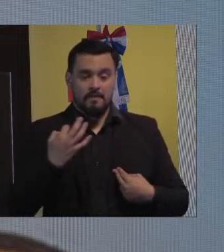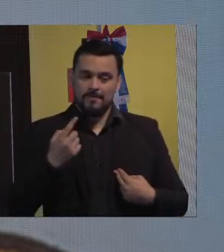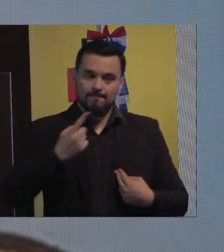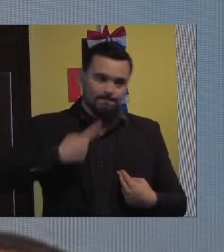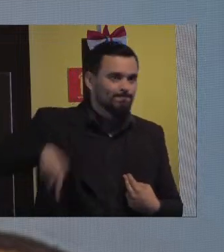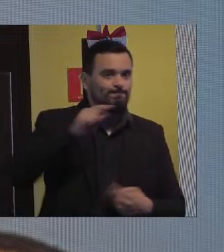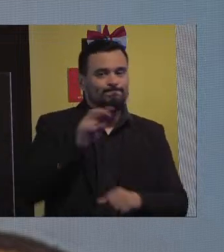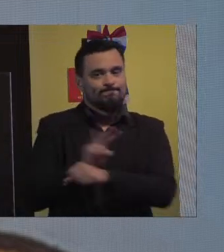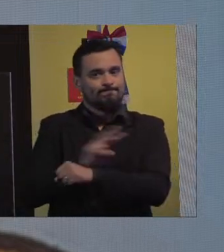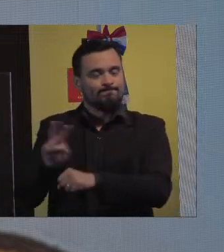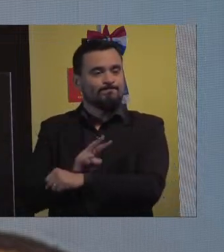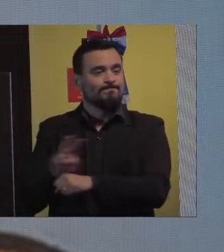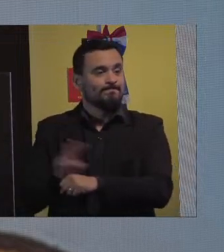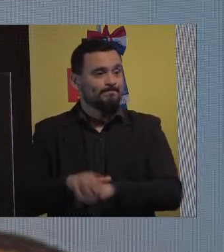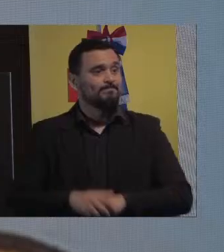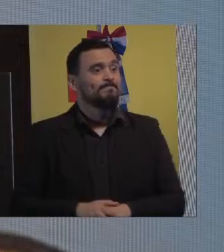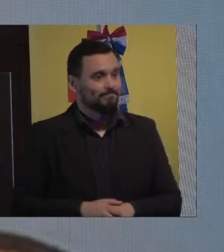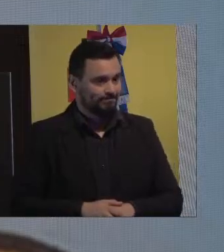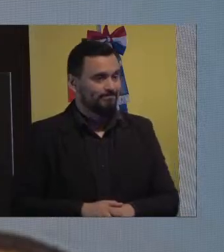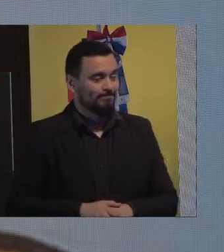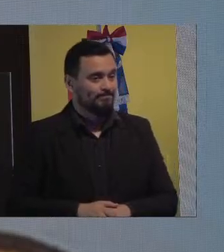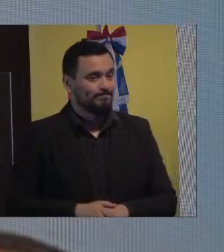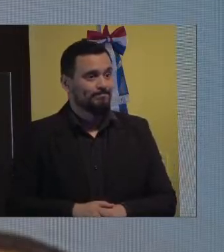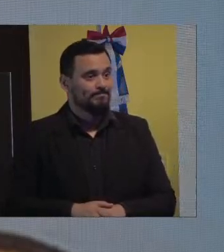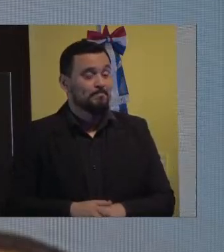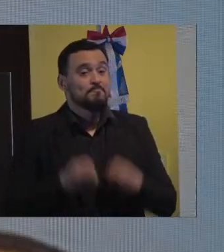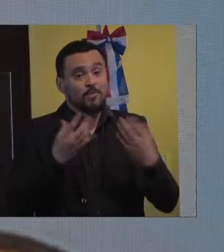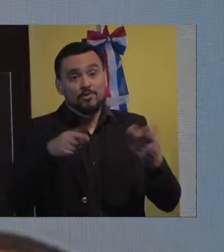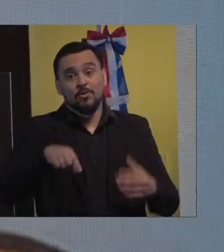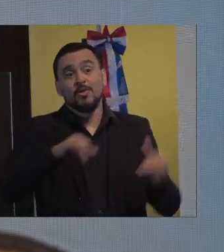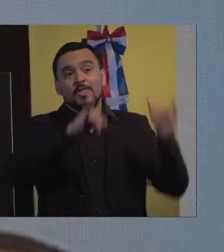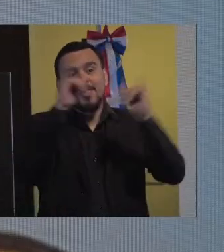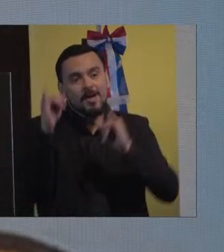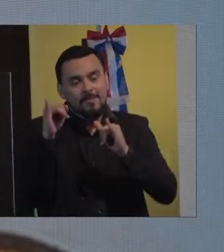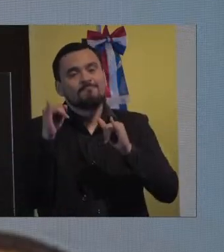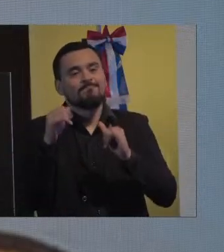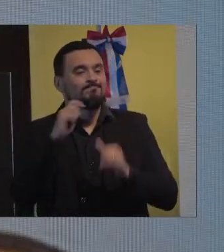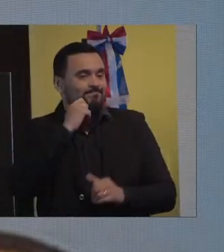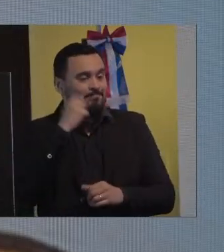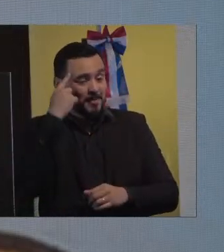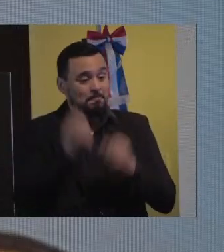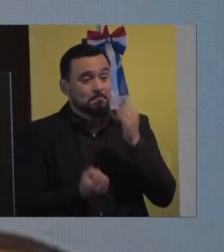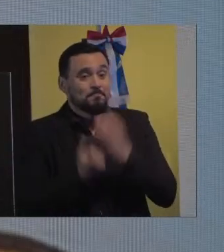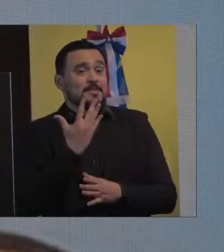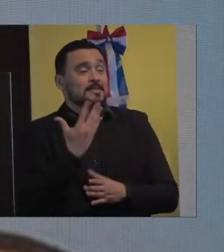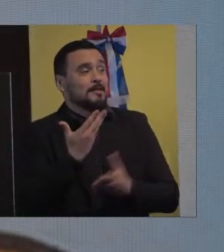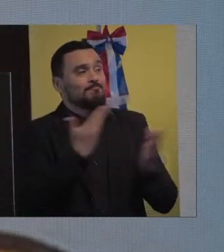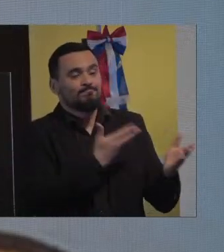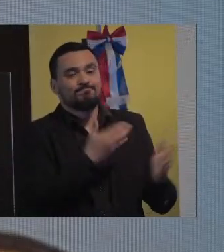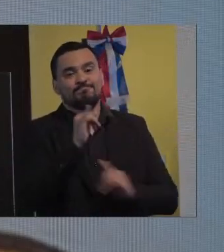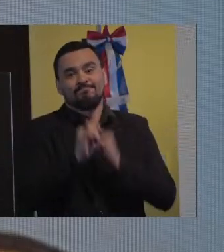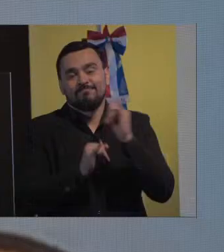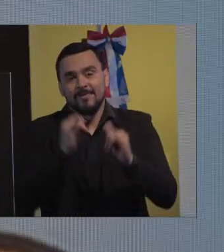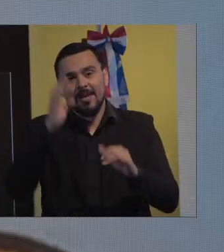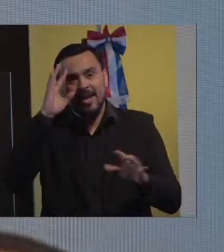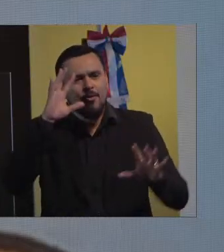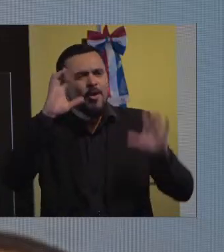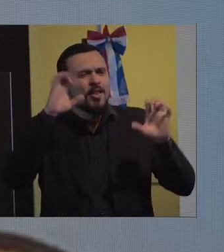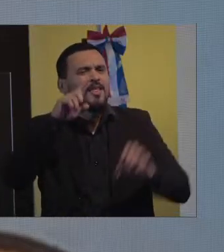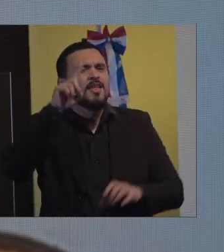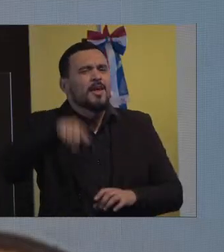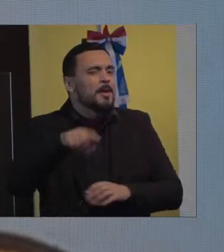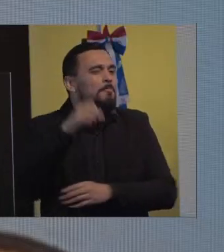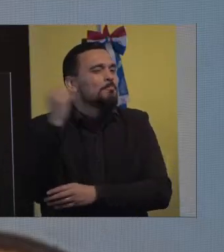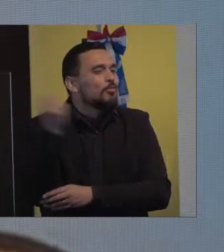todos. Así que nada, ningún mejor día que este para empezar con el Principito, que nos recuerda lo que es